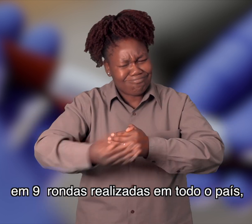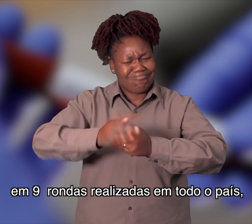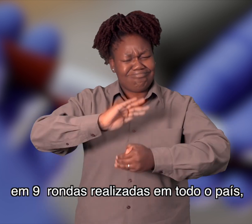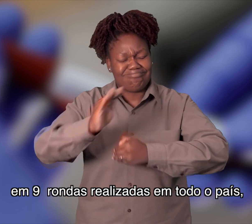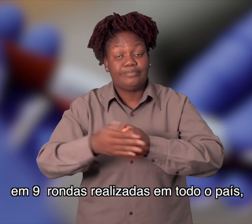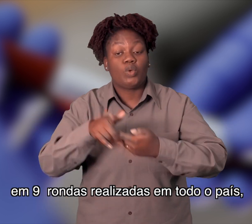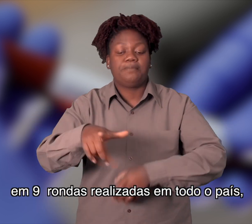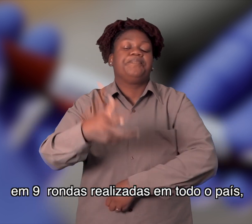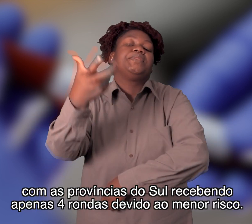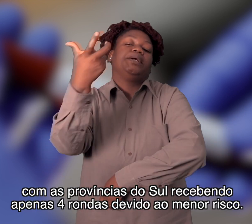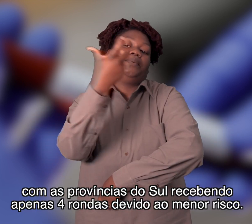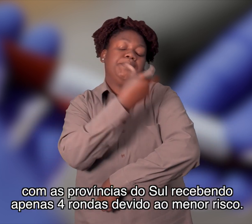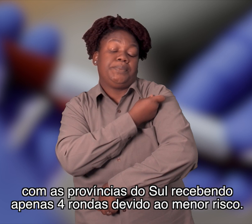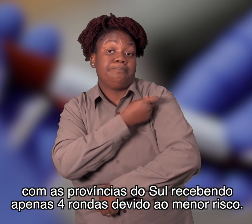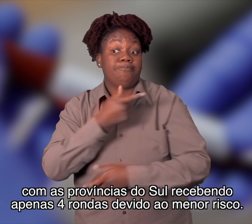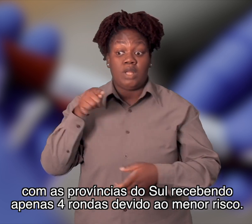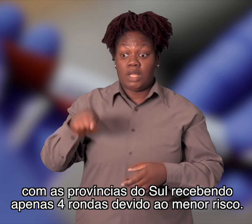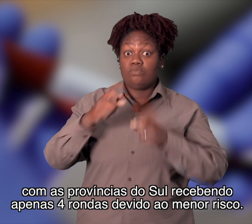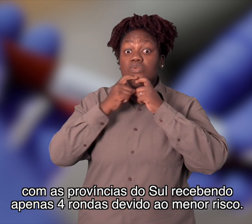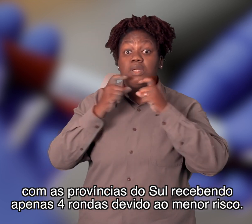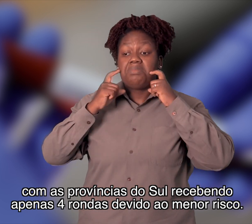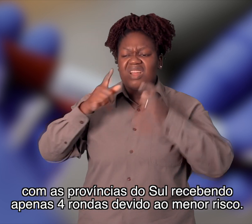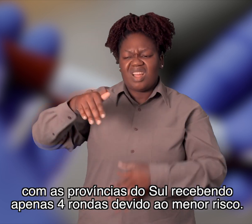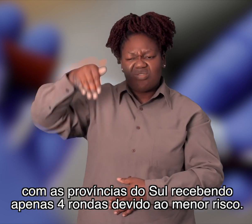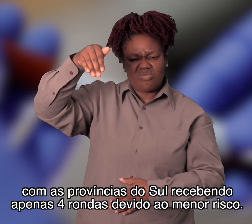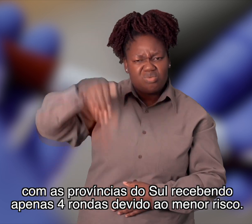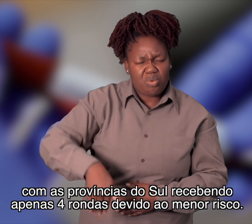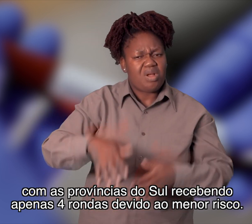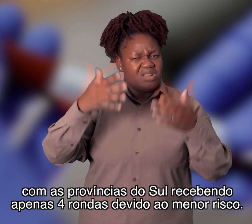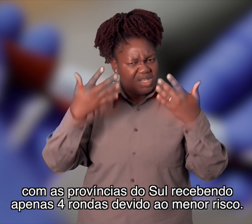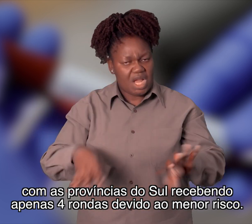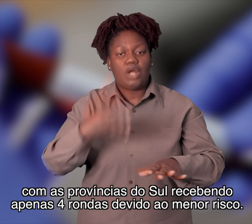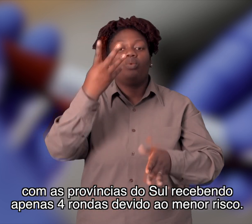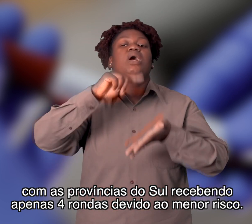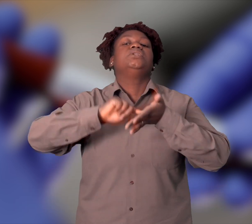em todo o país, com as províncias do Sul recebendo apenas quatro rondas devido ao menor risco.